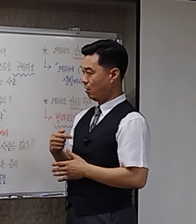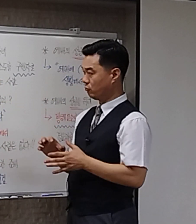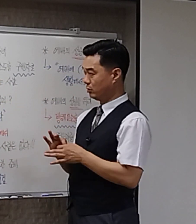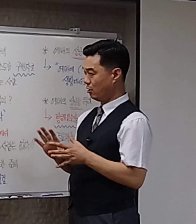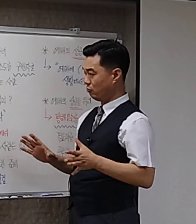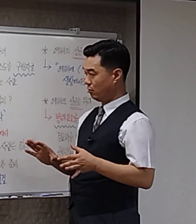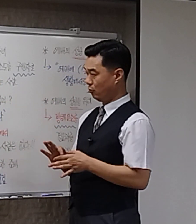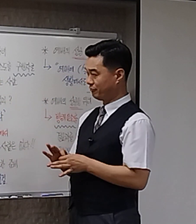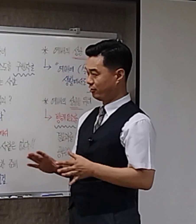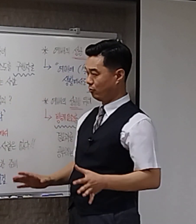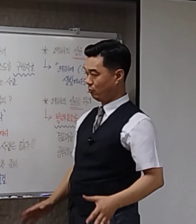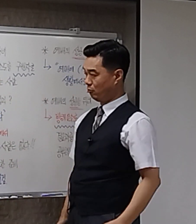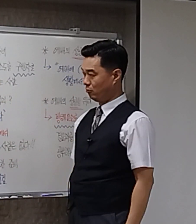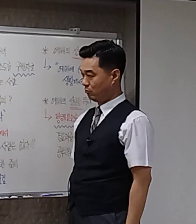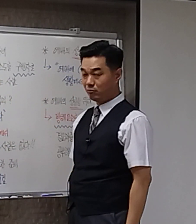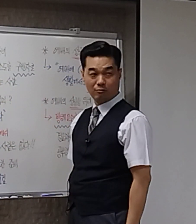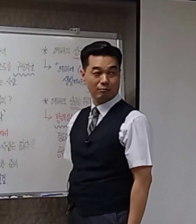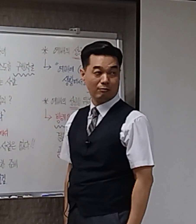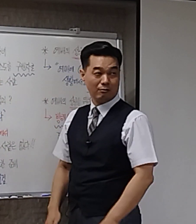나하고는 상관없어요.